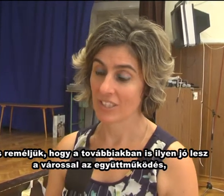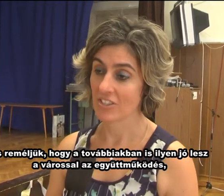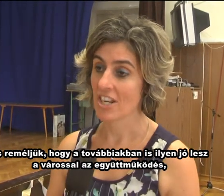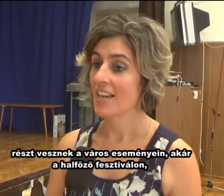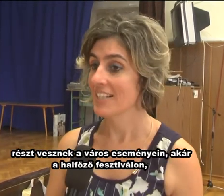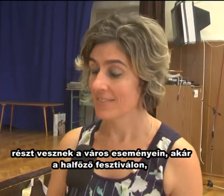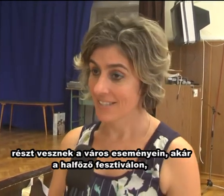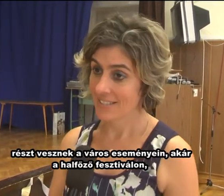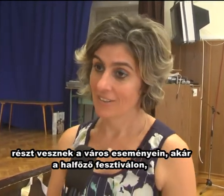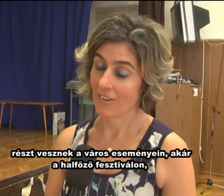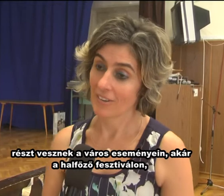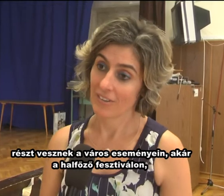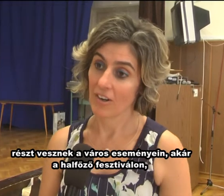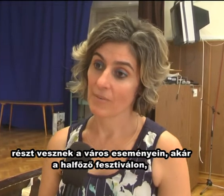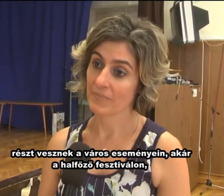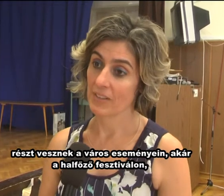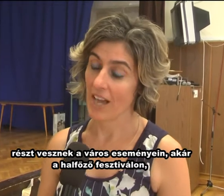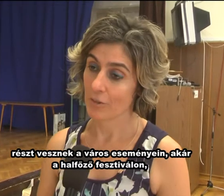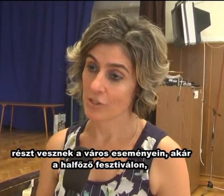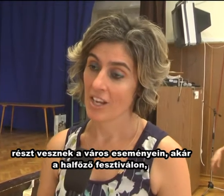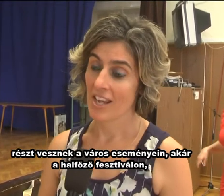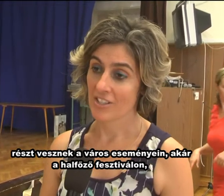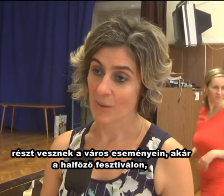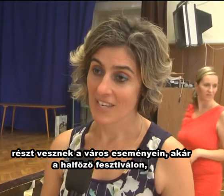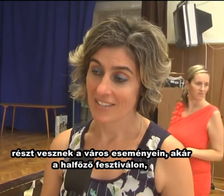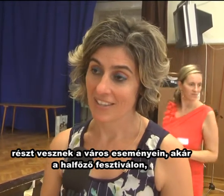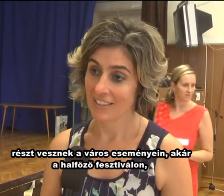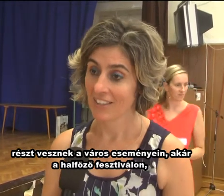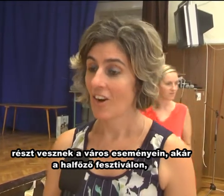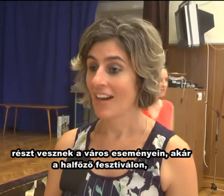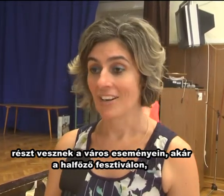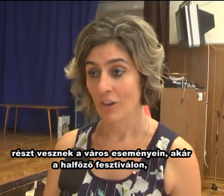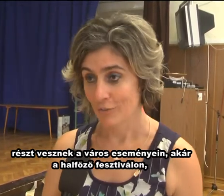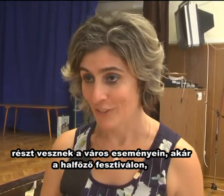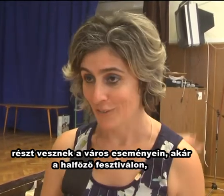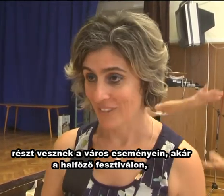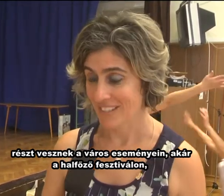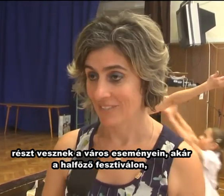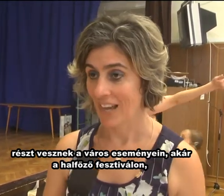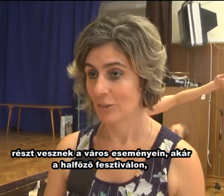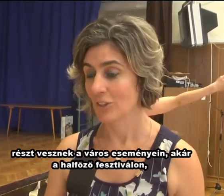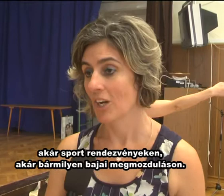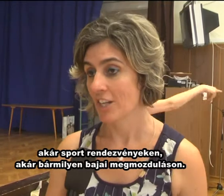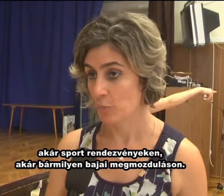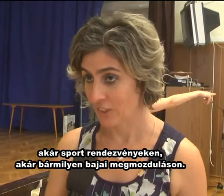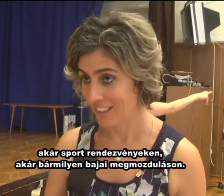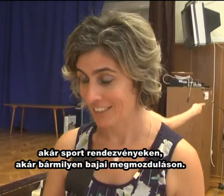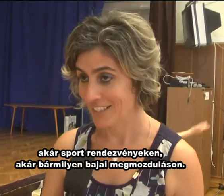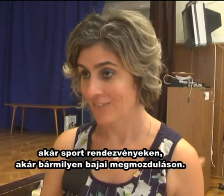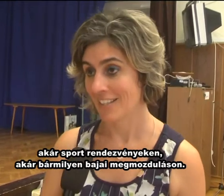együttműködés. Részt vesznek a város eseményein, akár a Halfőző Fesztiválon, akár